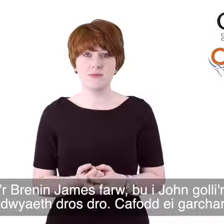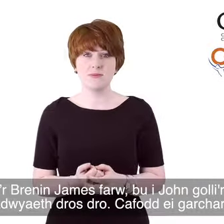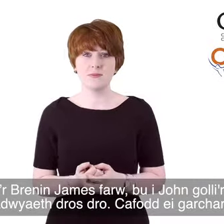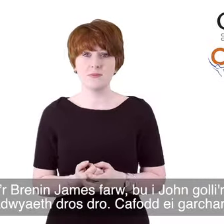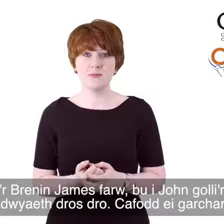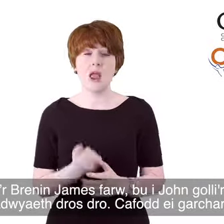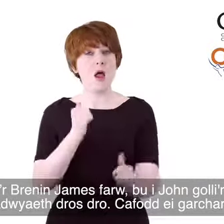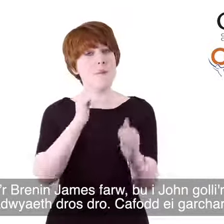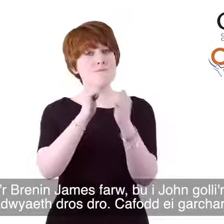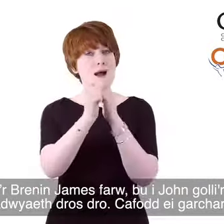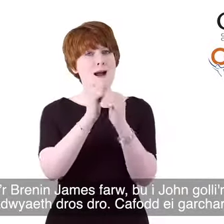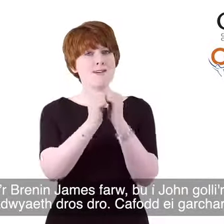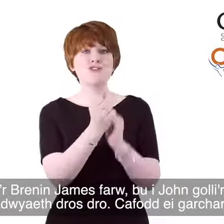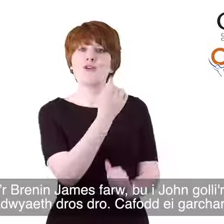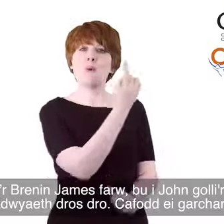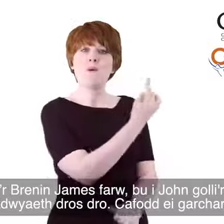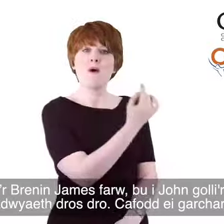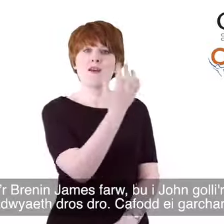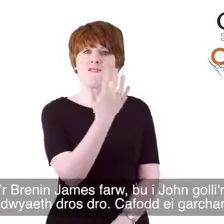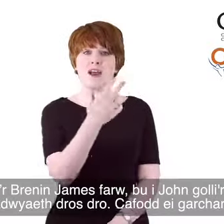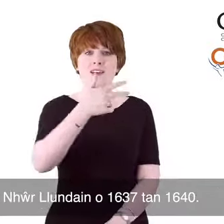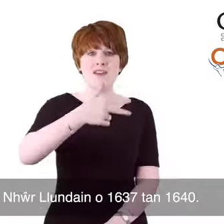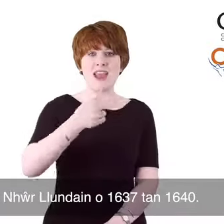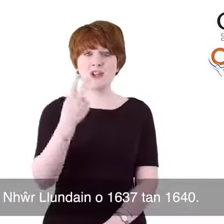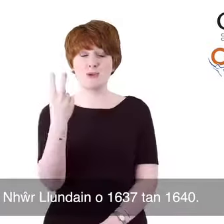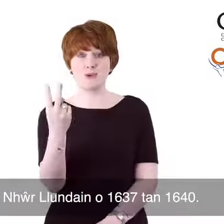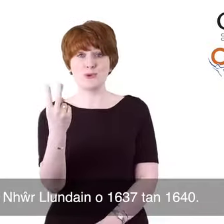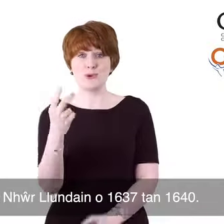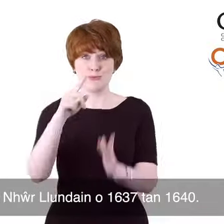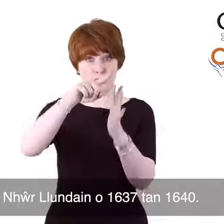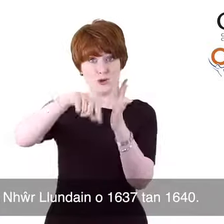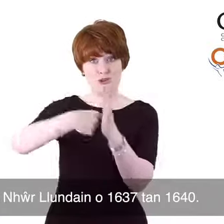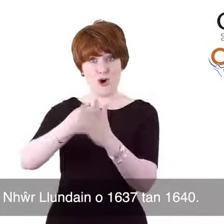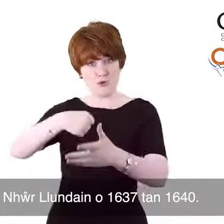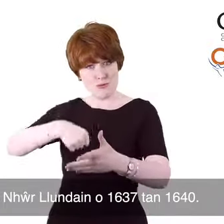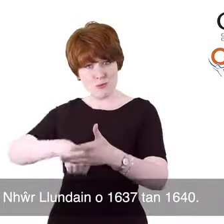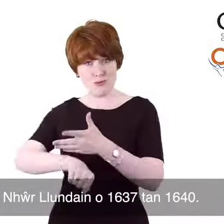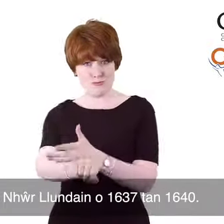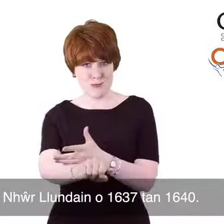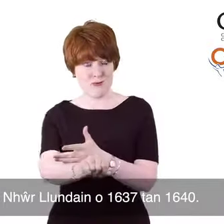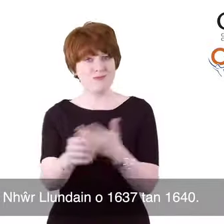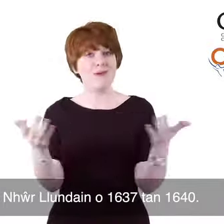gorlli'r cymeradwyaeth dros dro. Cafodd ei garcharu yn nŵr Llundain yn 1637